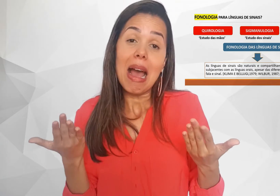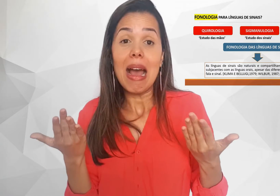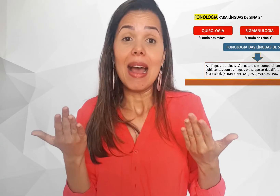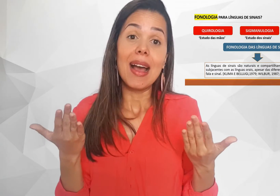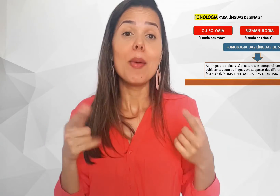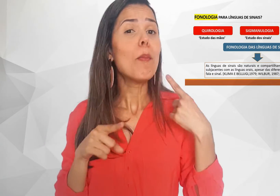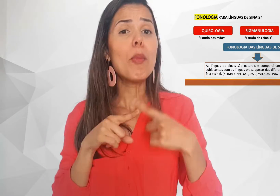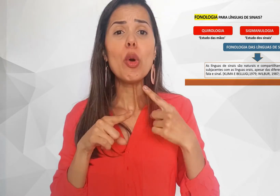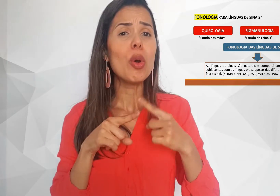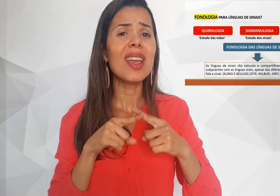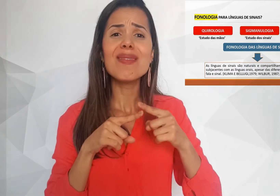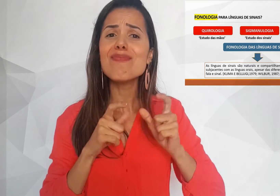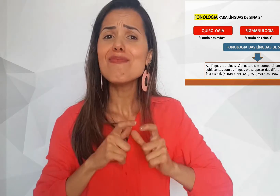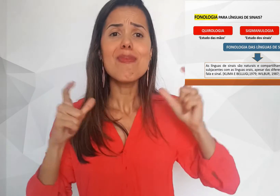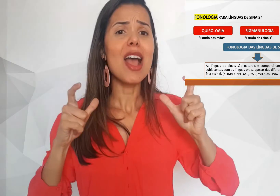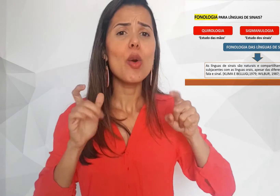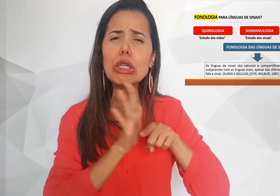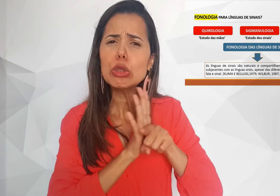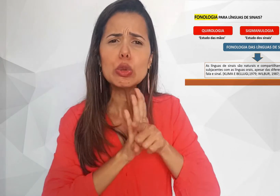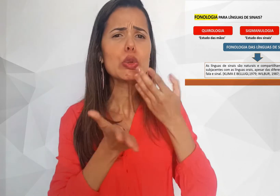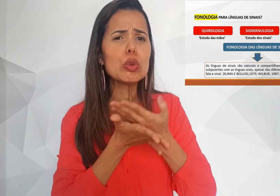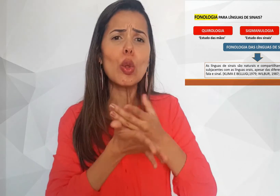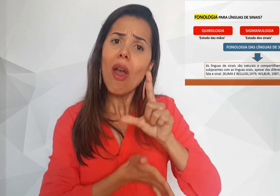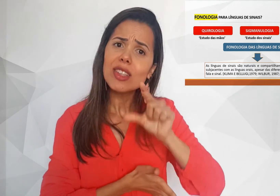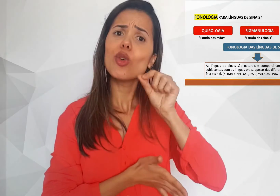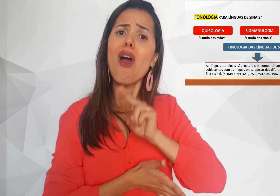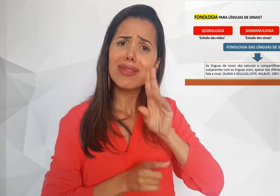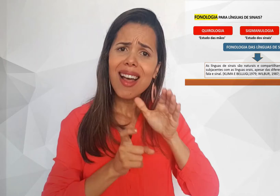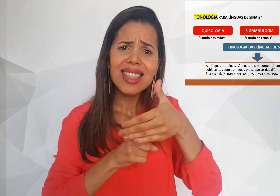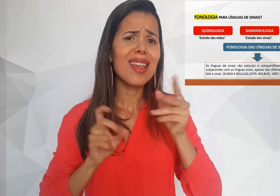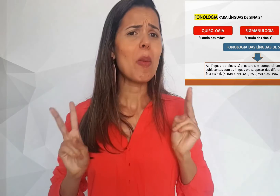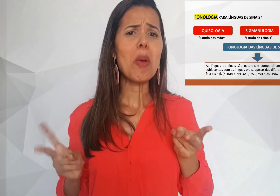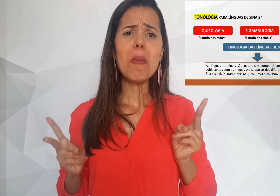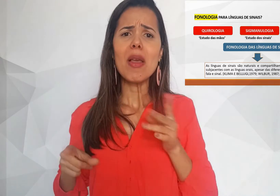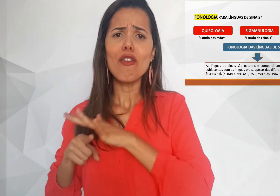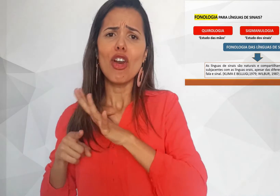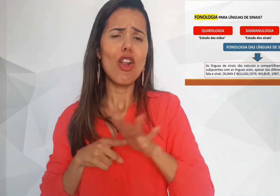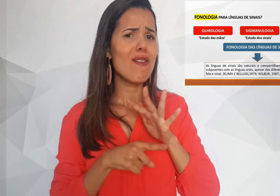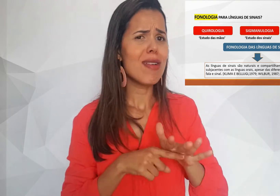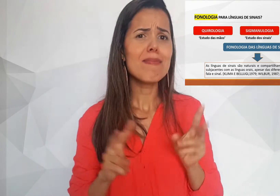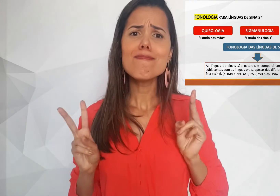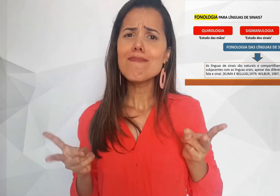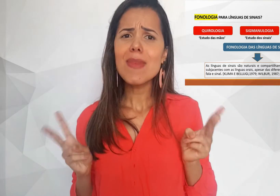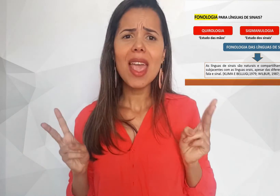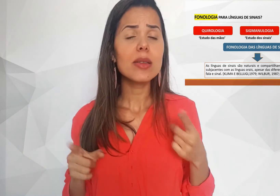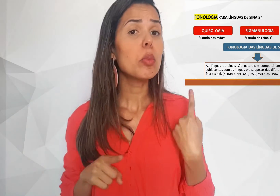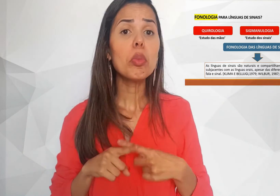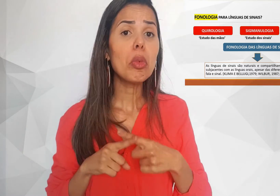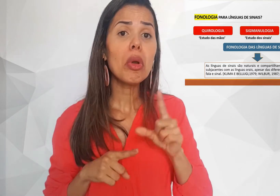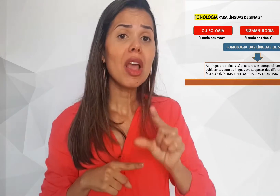sim, mas por que na sua grande maioria, os estudos da linguística de língua de sinais optam pela utilização